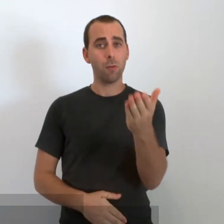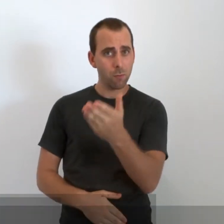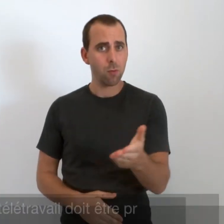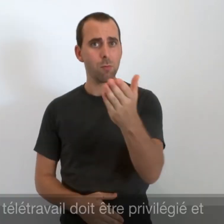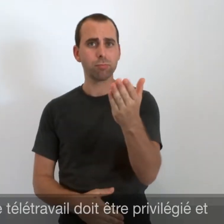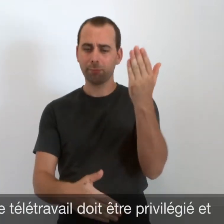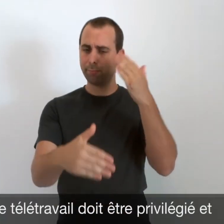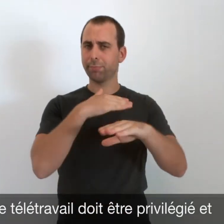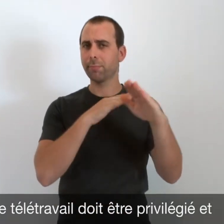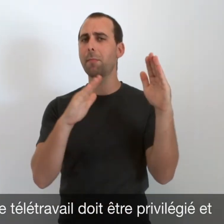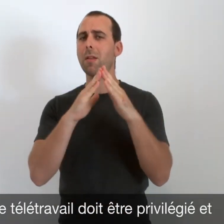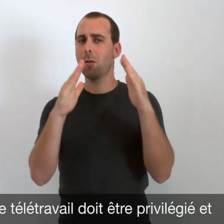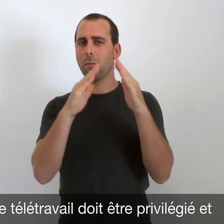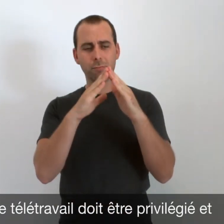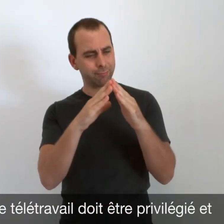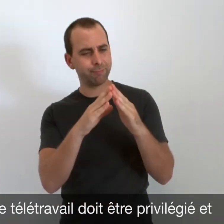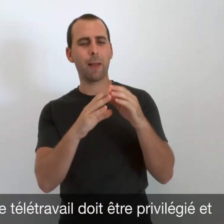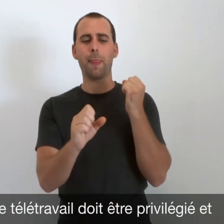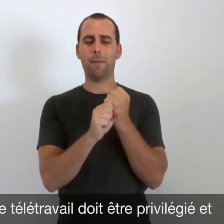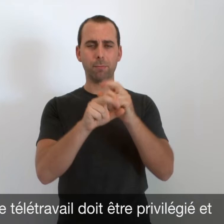Le télétravail doit être privilégié